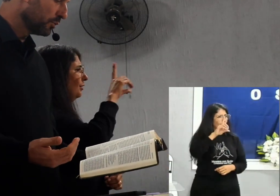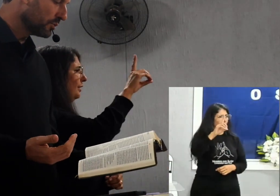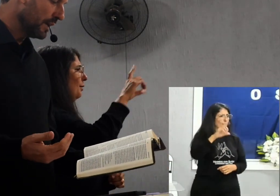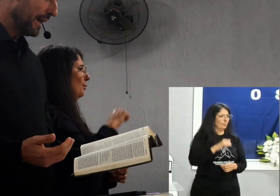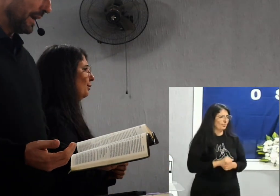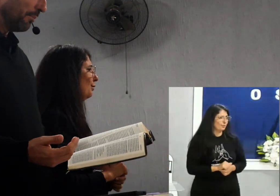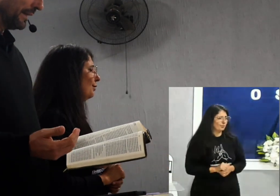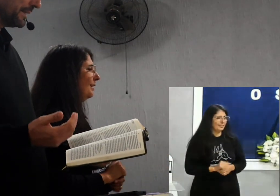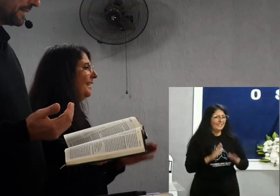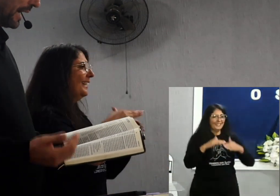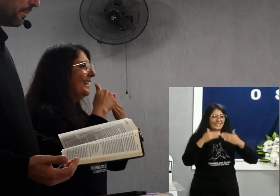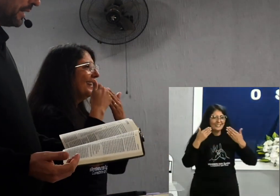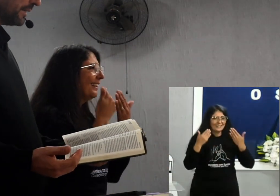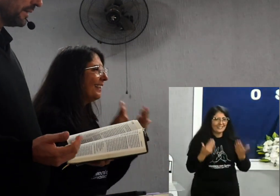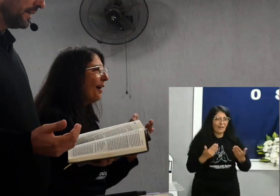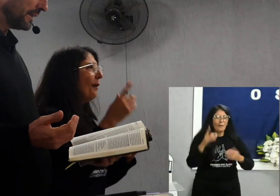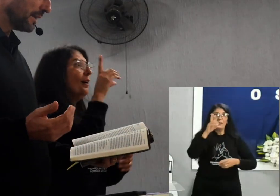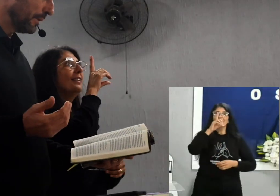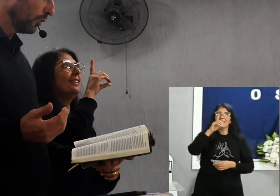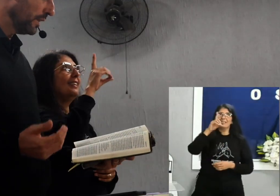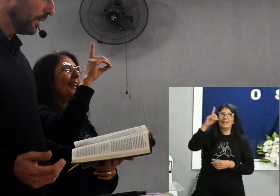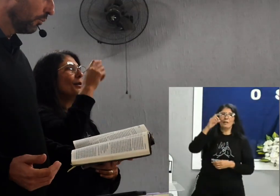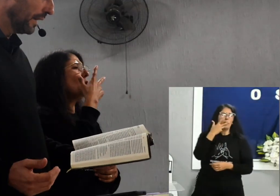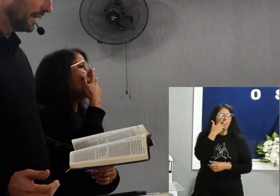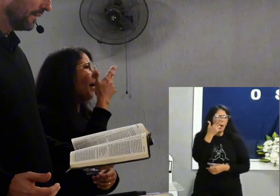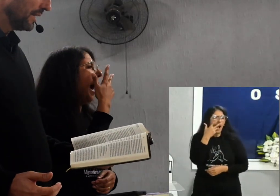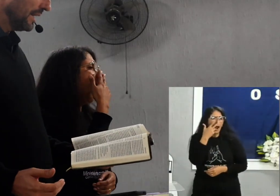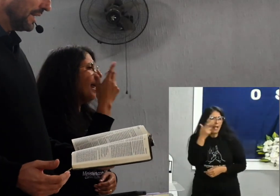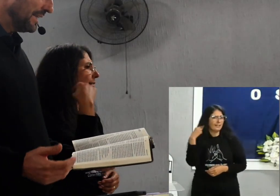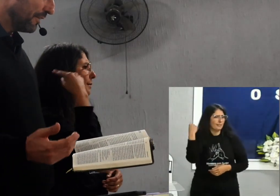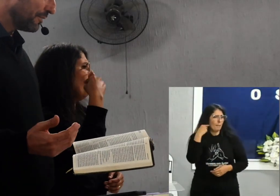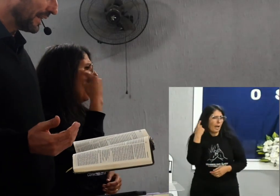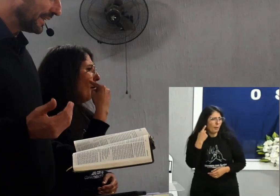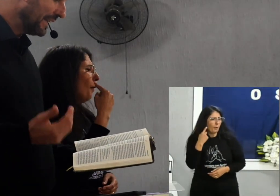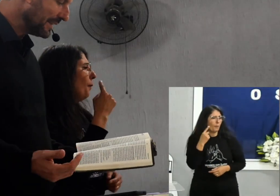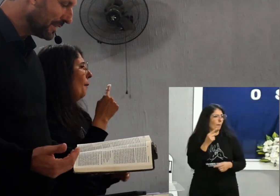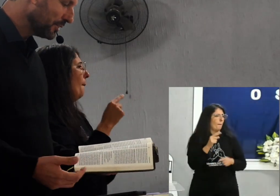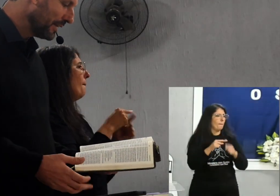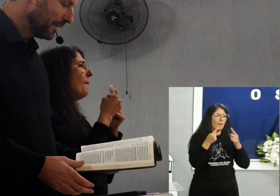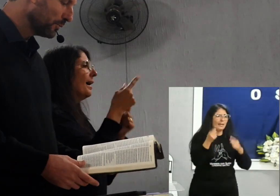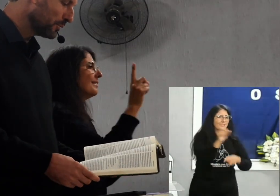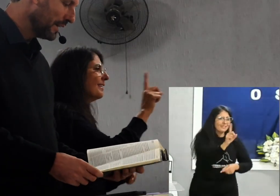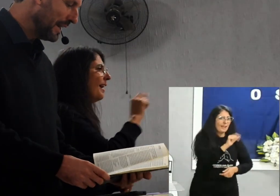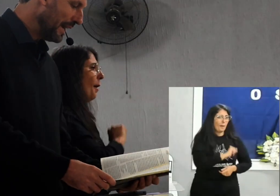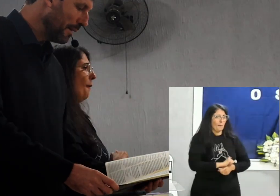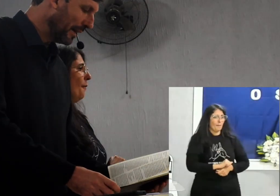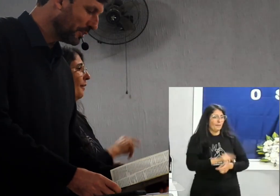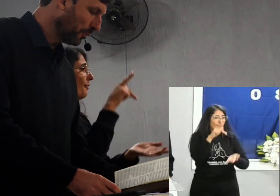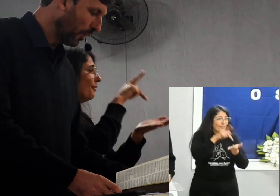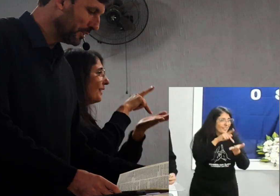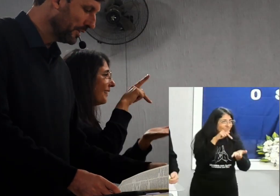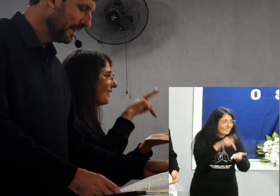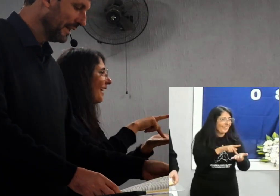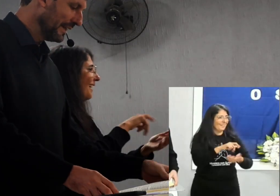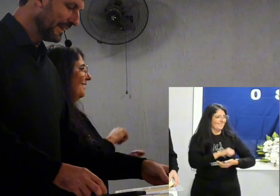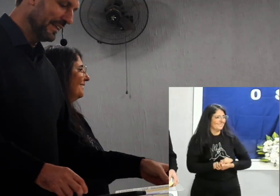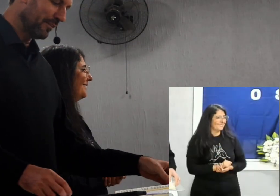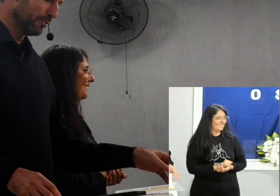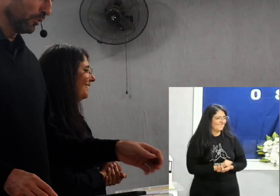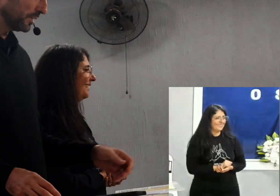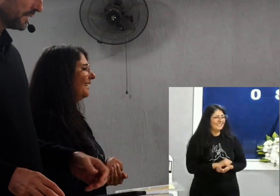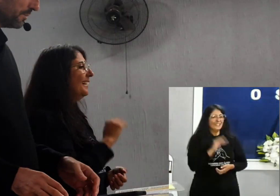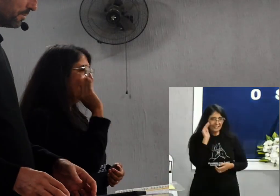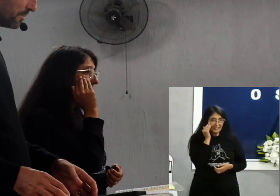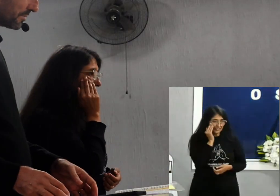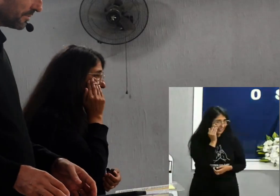de Deus é mais sábia que a sabedoria humana, e a fraqueza de Deus é mais forte que